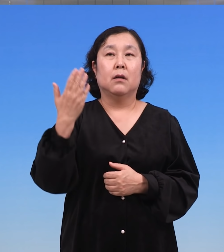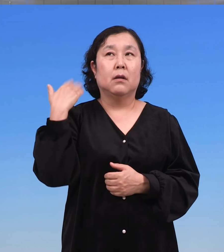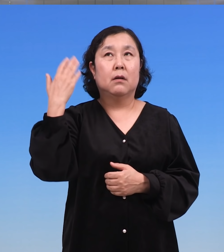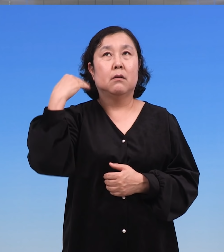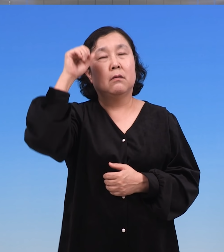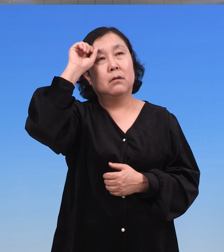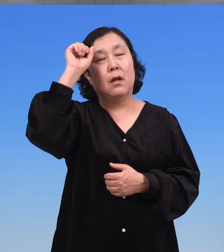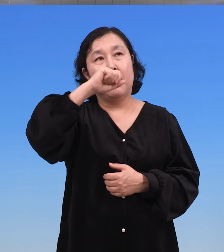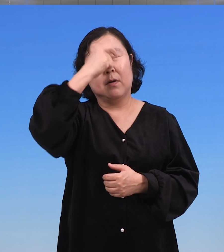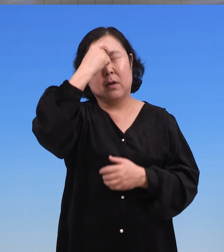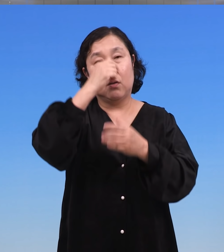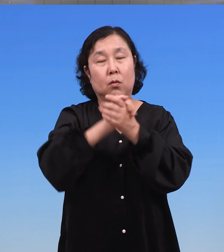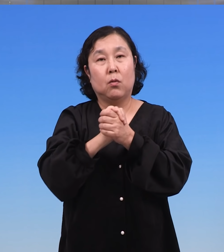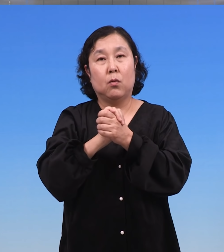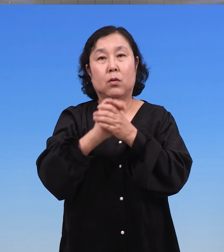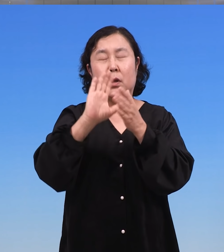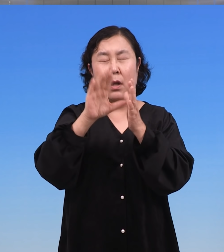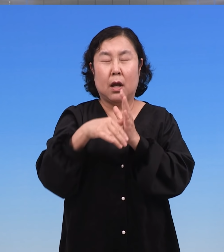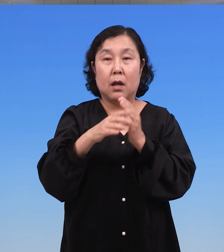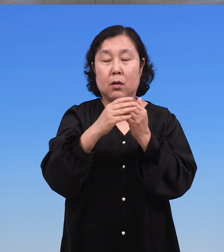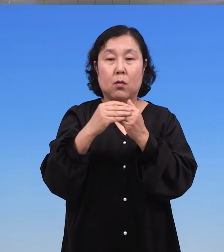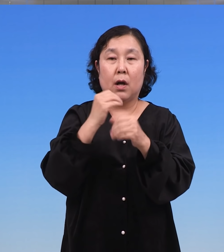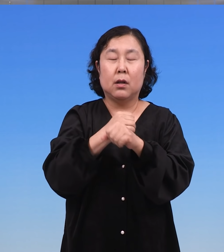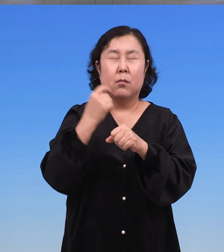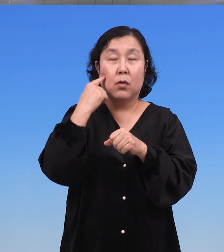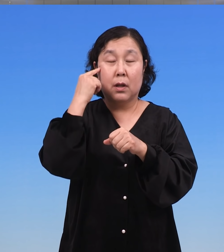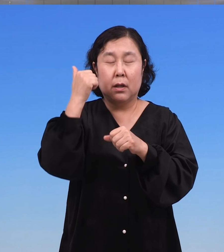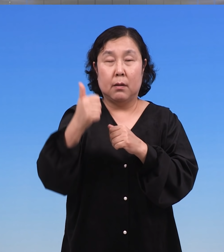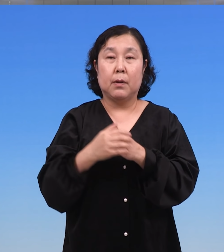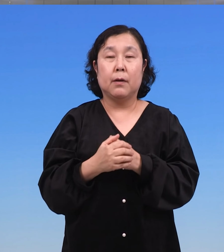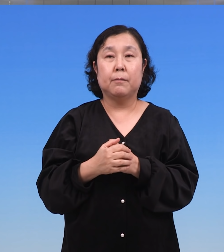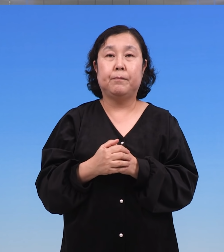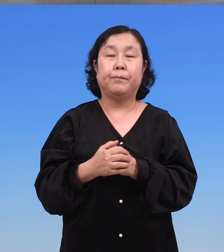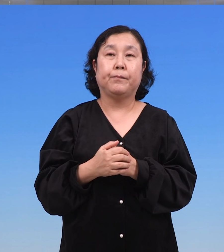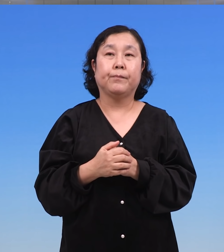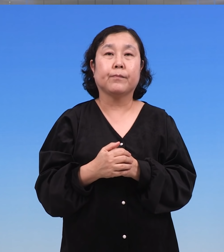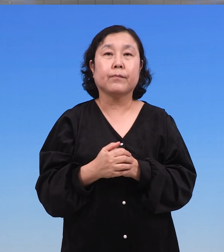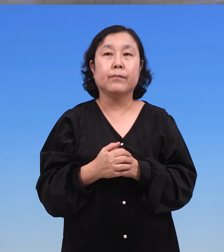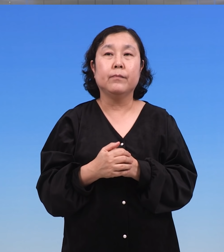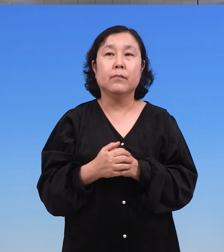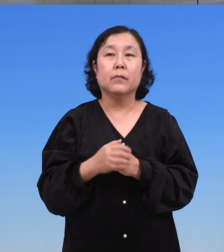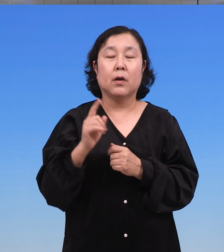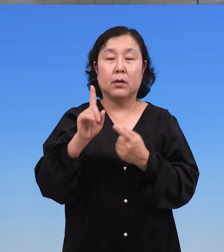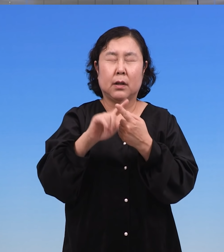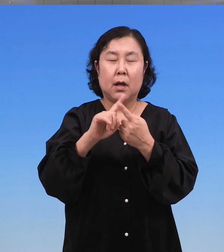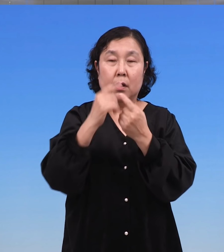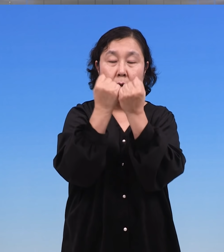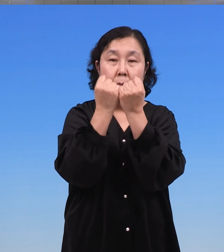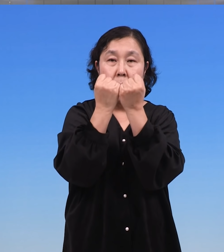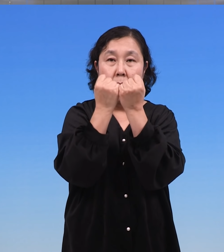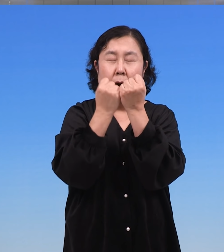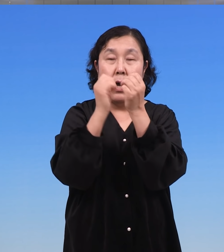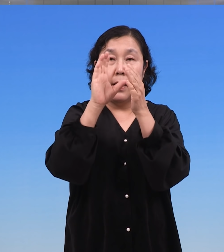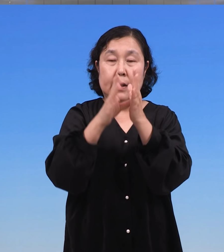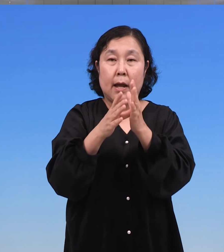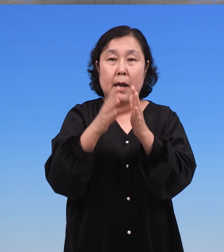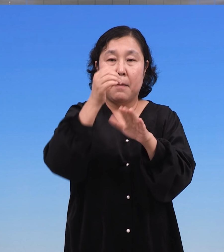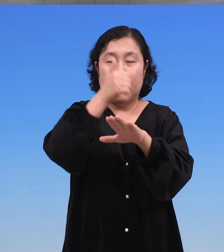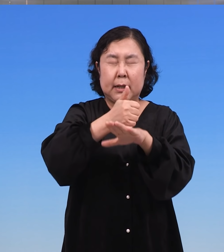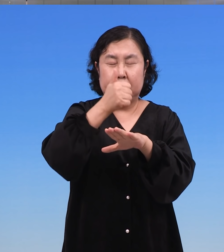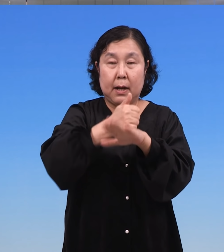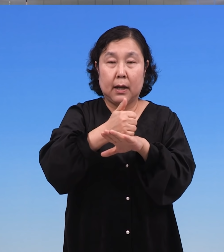지난 새벽 기도회 인도하는 그 목사님이요, 이 부분을